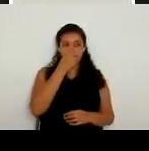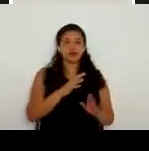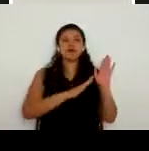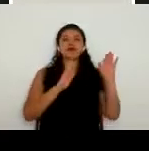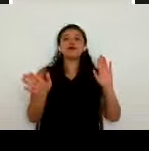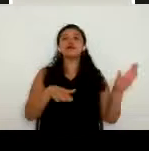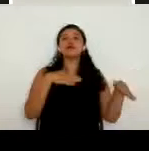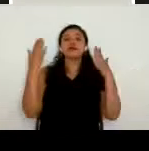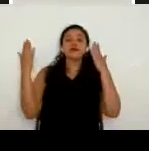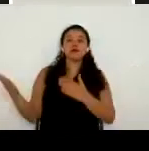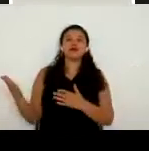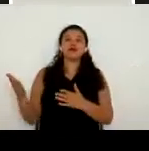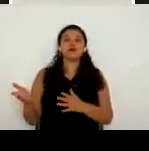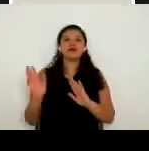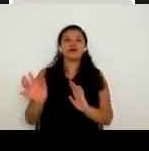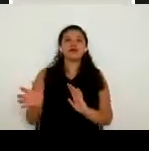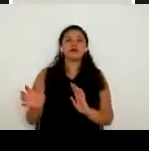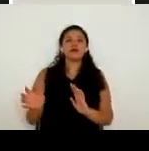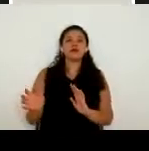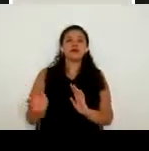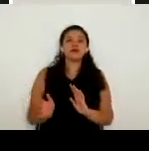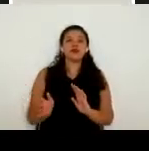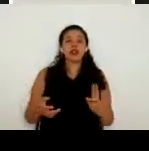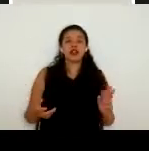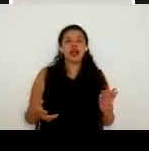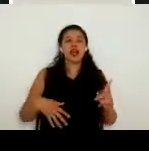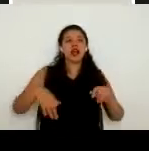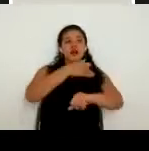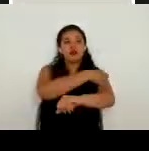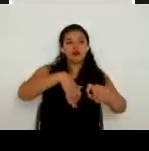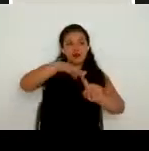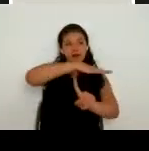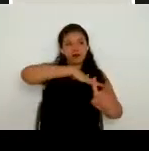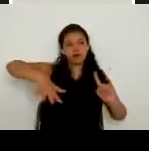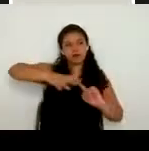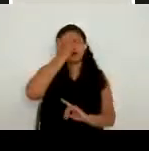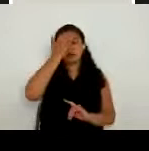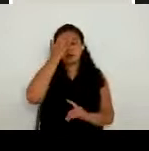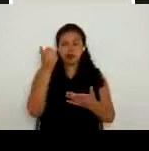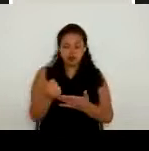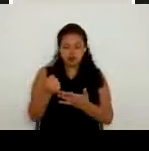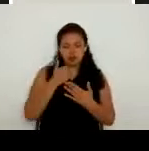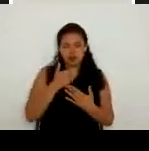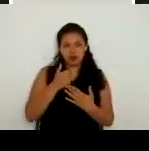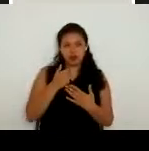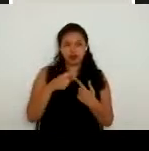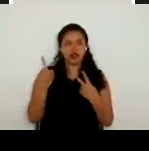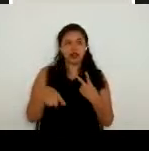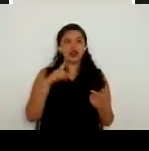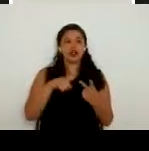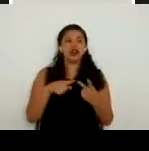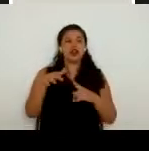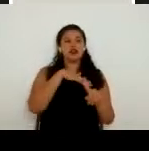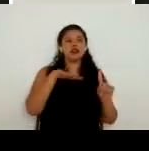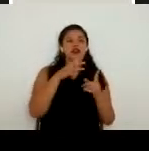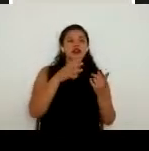ayuda a contribuir al conocimiento del entorno de la familia tanto en el entorno económico como en el social